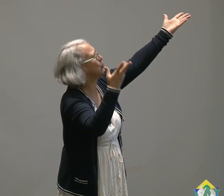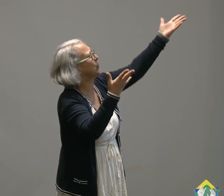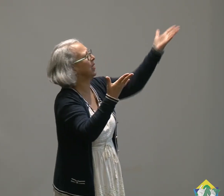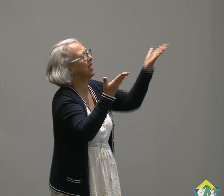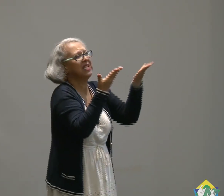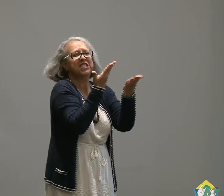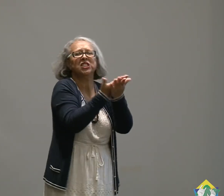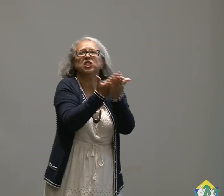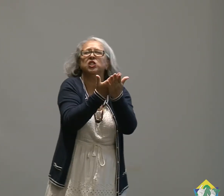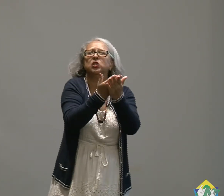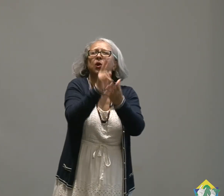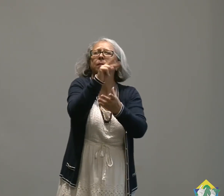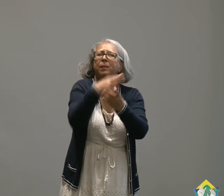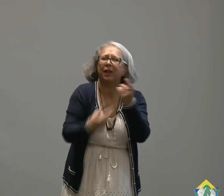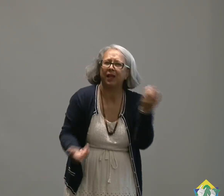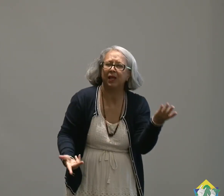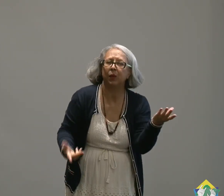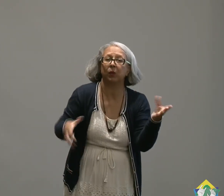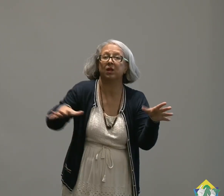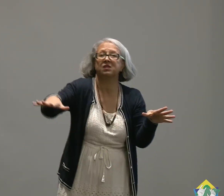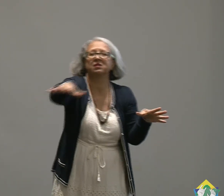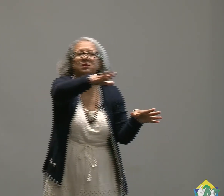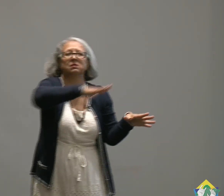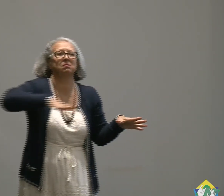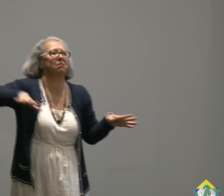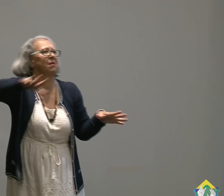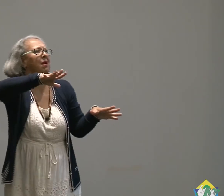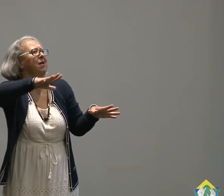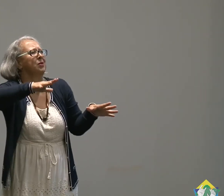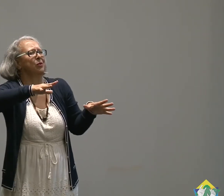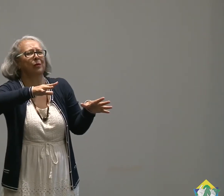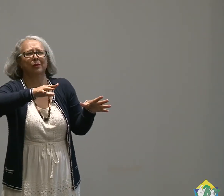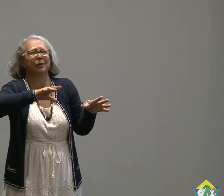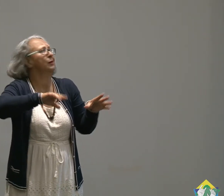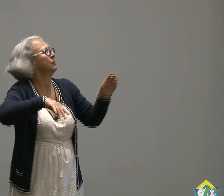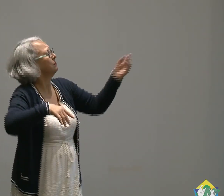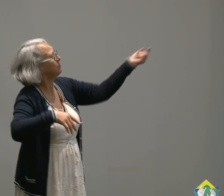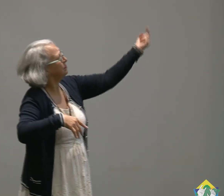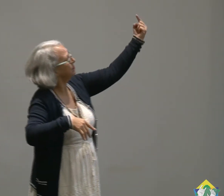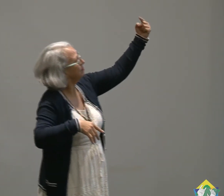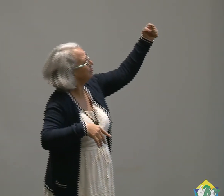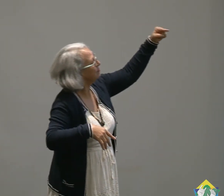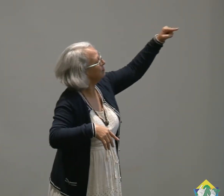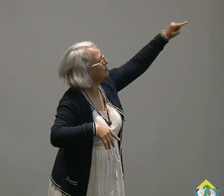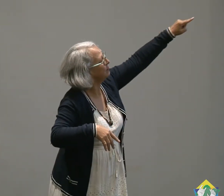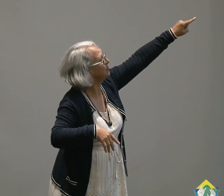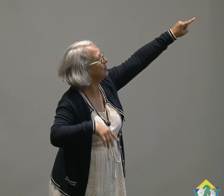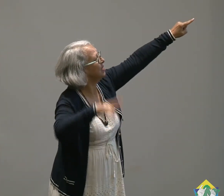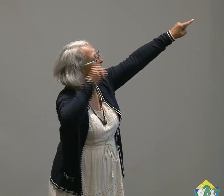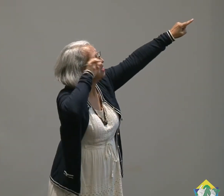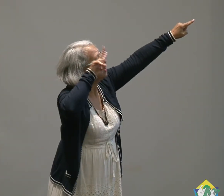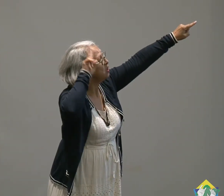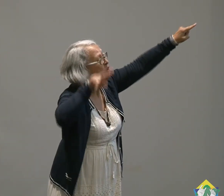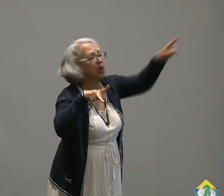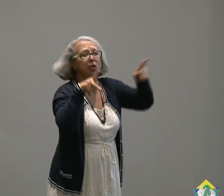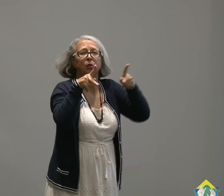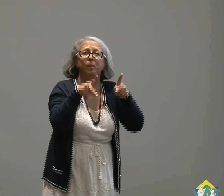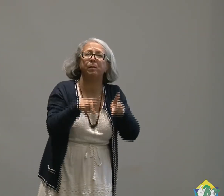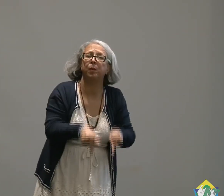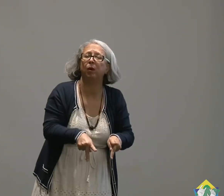esses povos. Na arte indígena, na literatura e nos outros espaços que eles interagem.